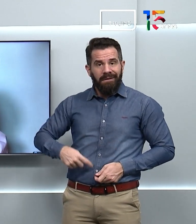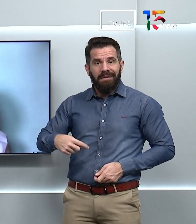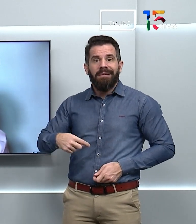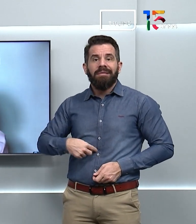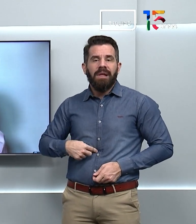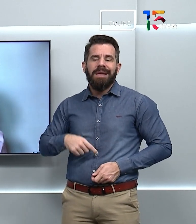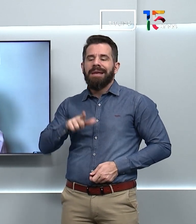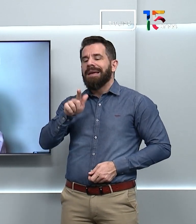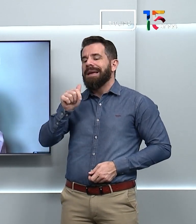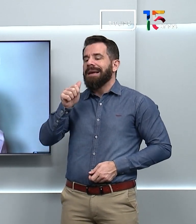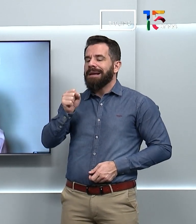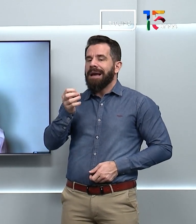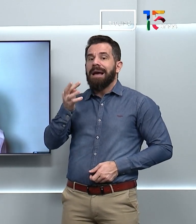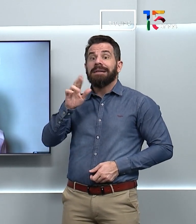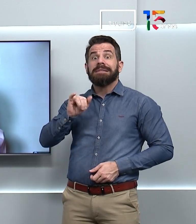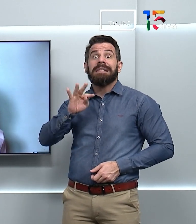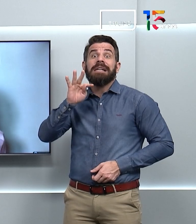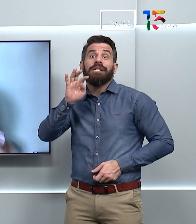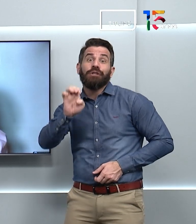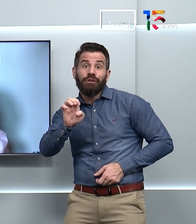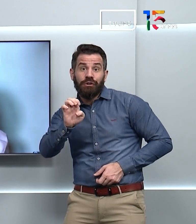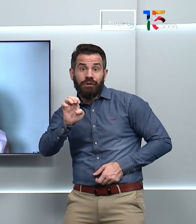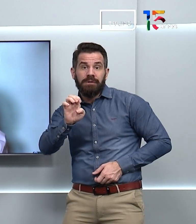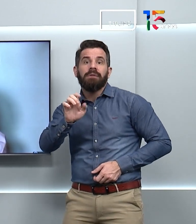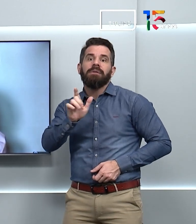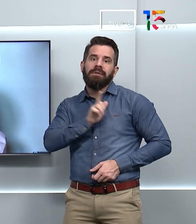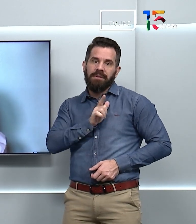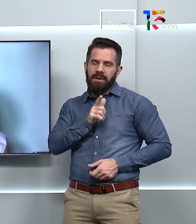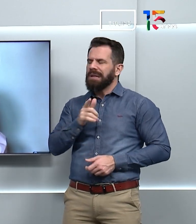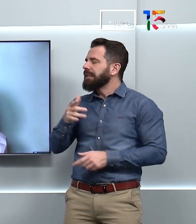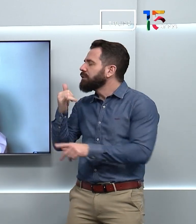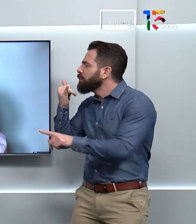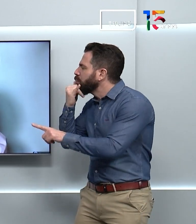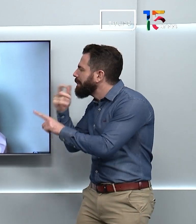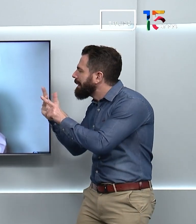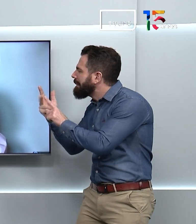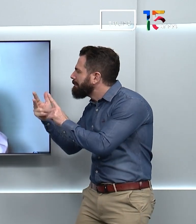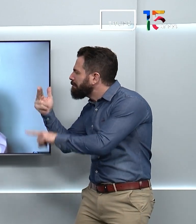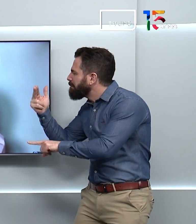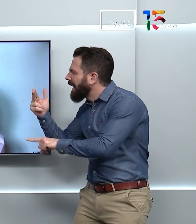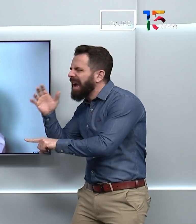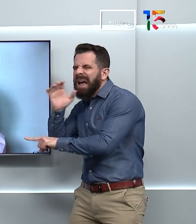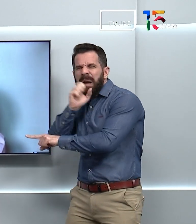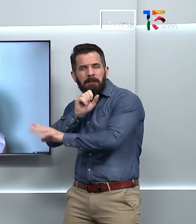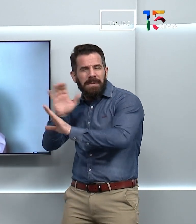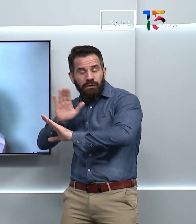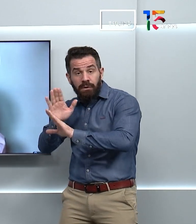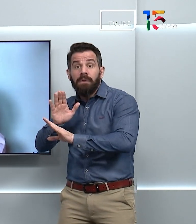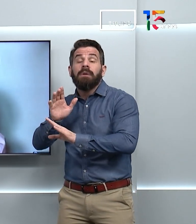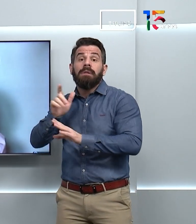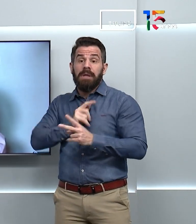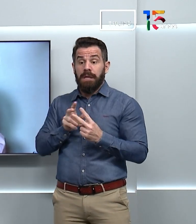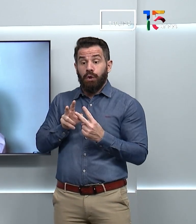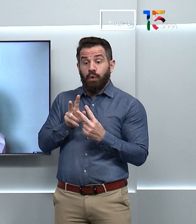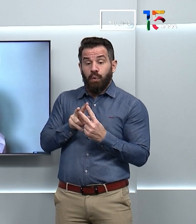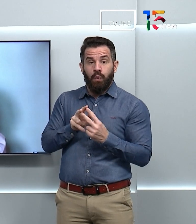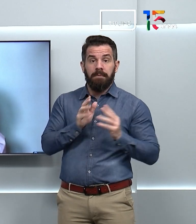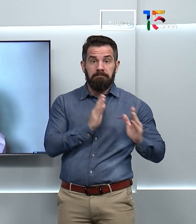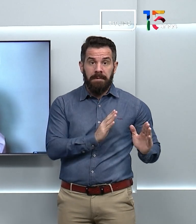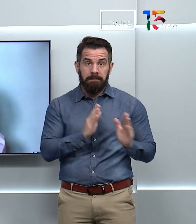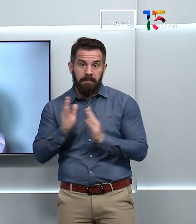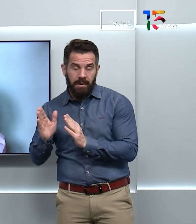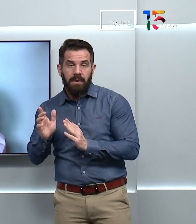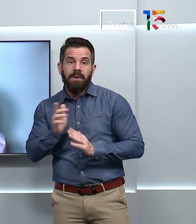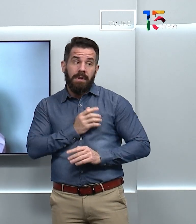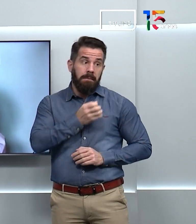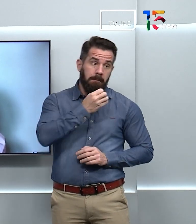da gastrite, Vivian, a gastrite vou interromper você só um pouquinho para a gente, então, explicar essas duas partes, o que pode ser